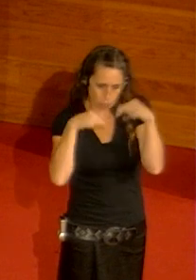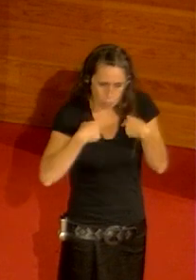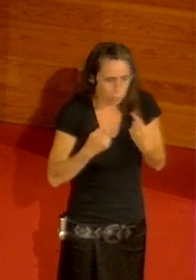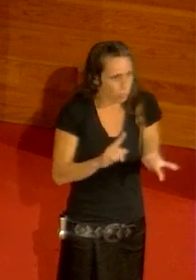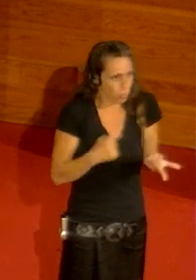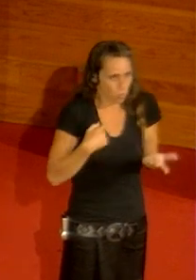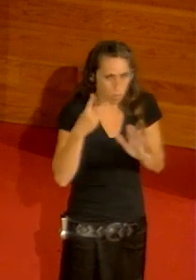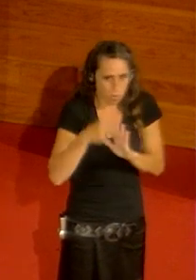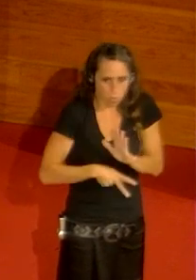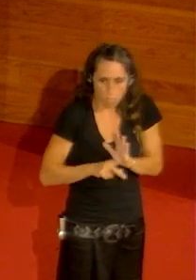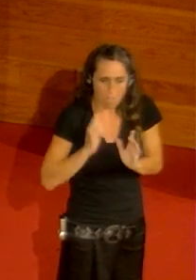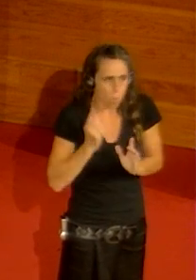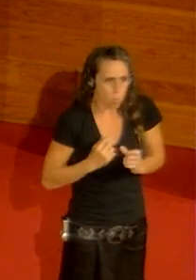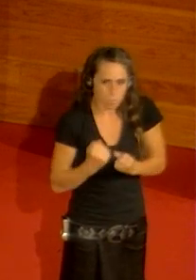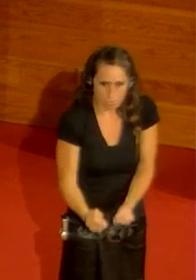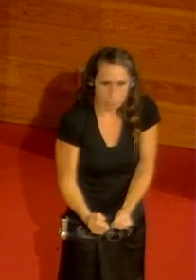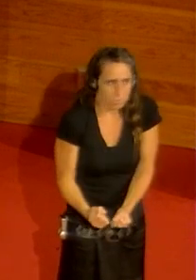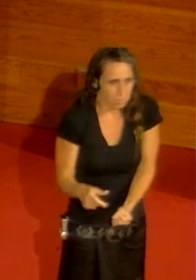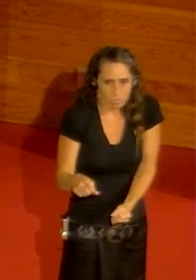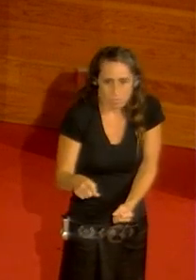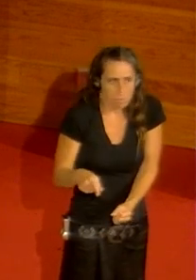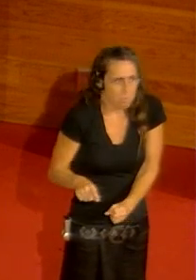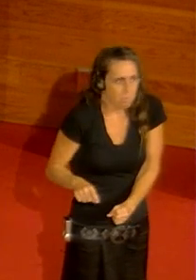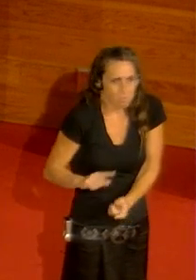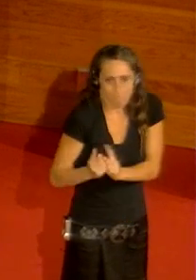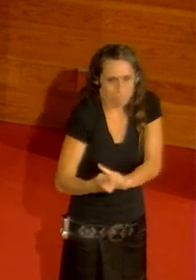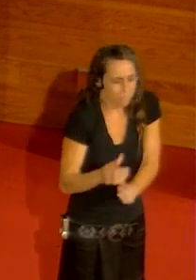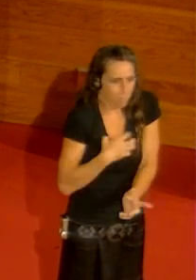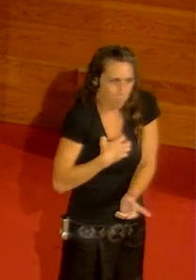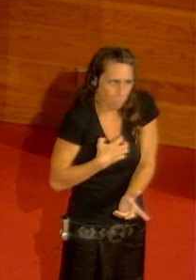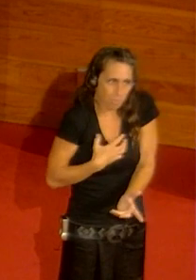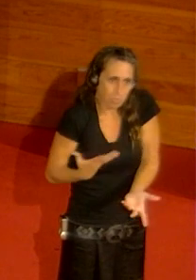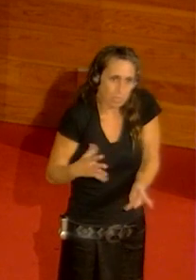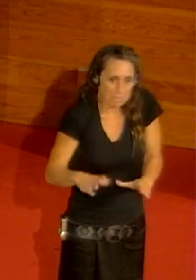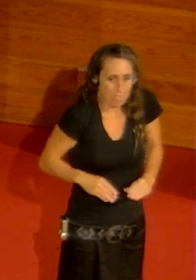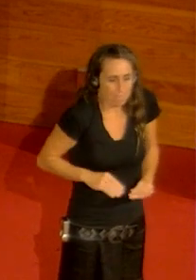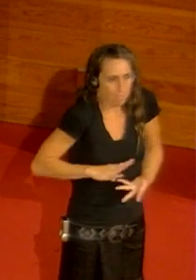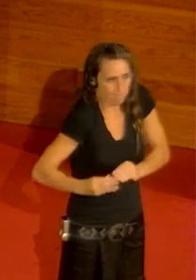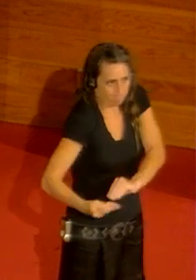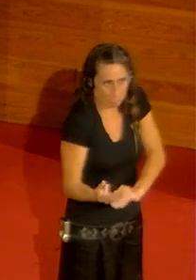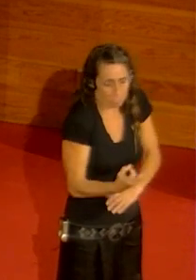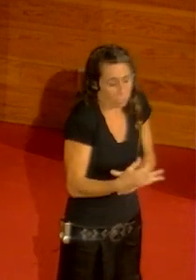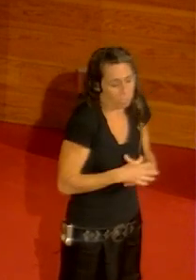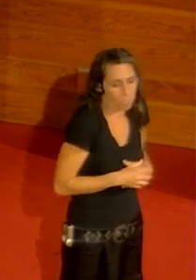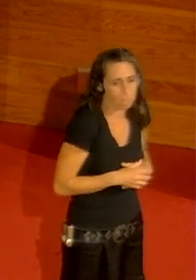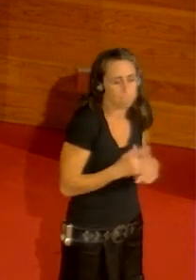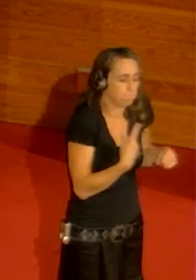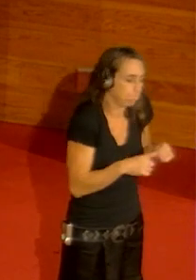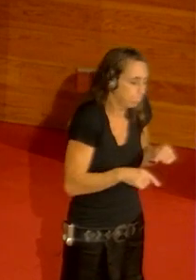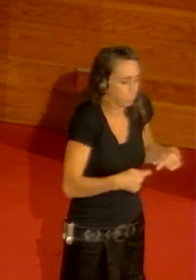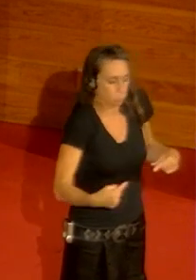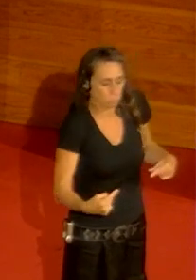voy a cambiar las normas de los Ultra Entonces al final te tienes que adaptar y tienes que evitar esas cosas Pero bueno Más allá de estas cuestiones cotidianas